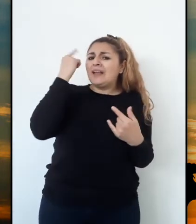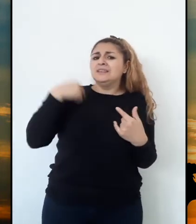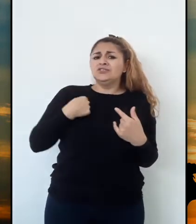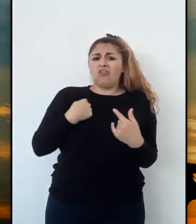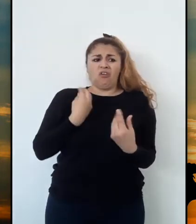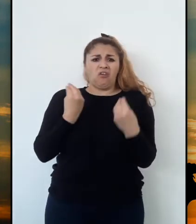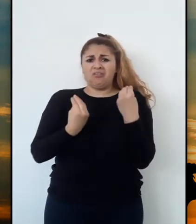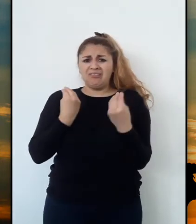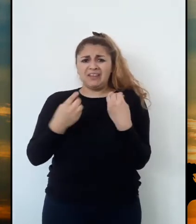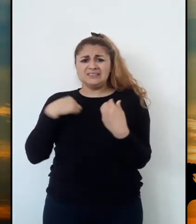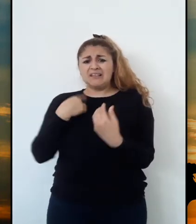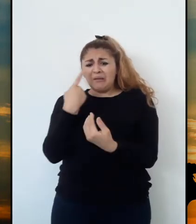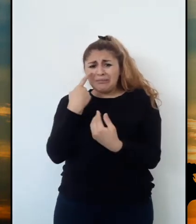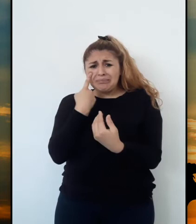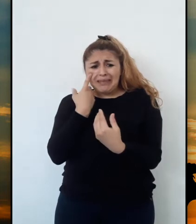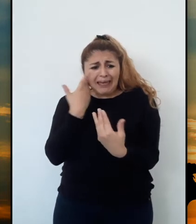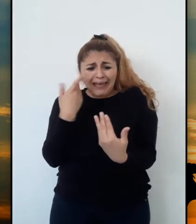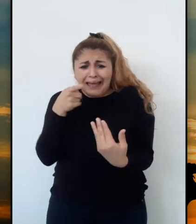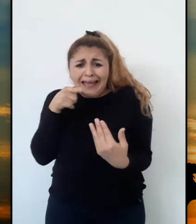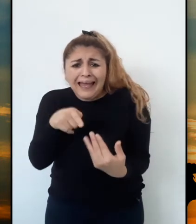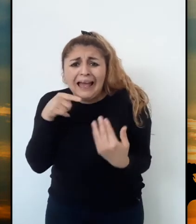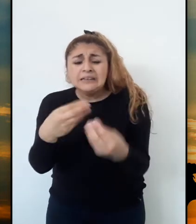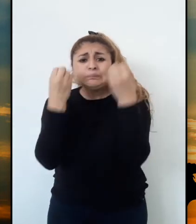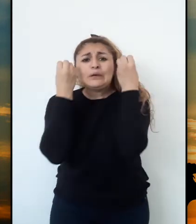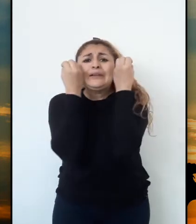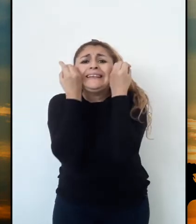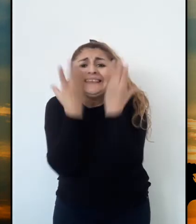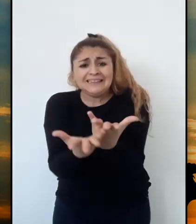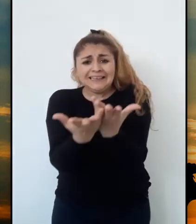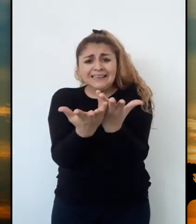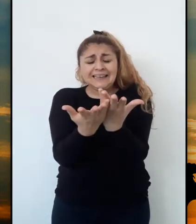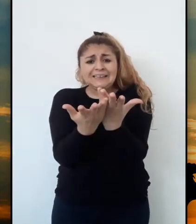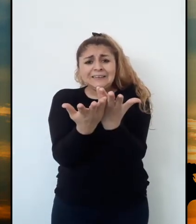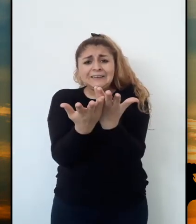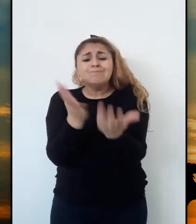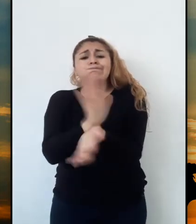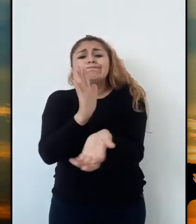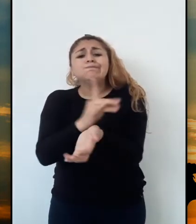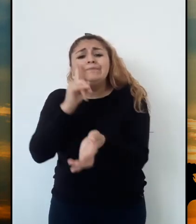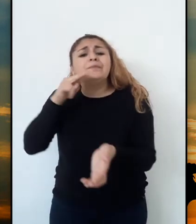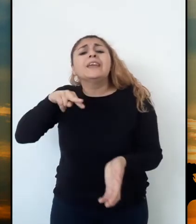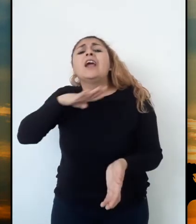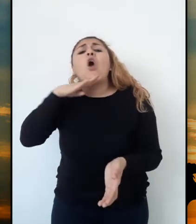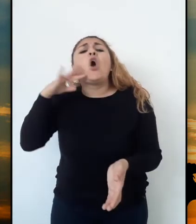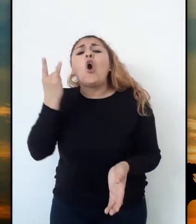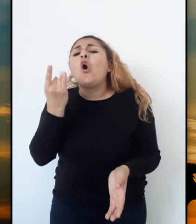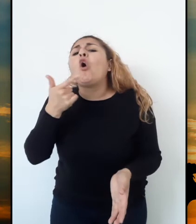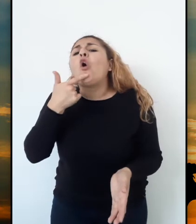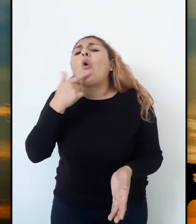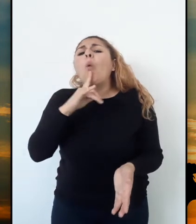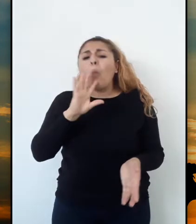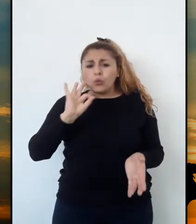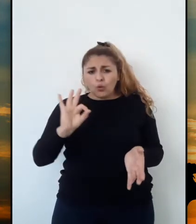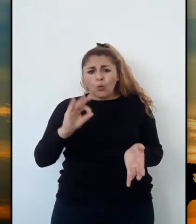situaciones injustas? Sache que Dieu est en train de façonner un gouverneur. Quiero que sepas que Dios